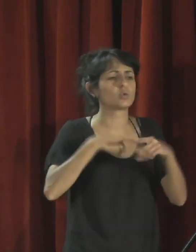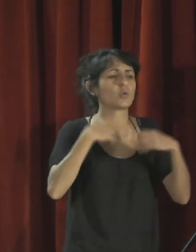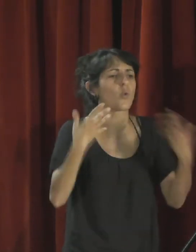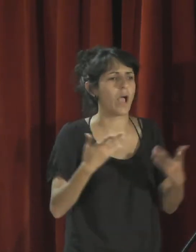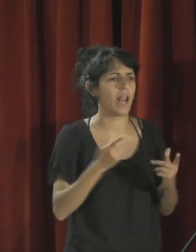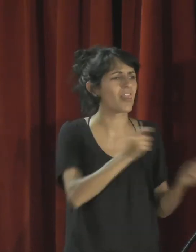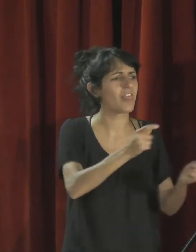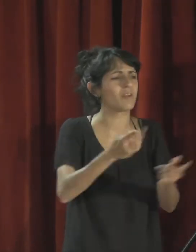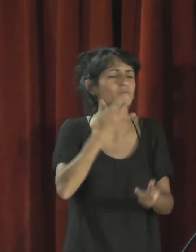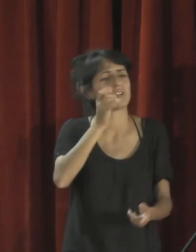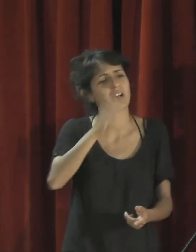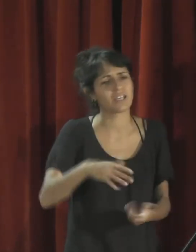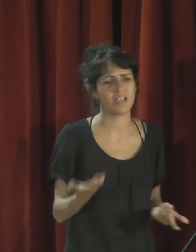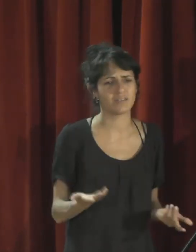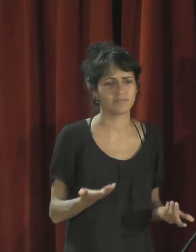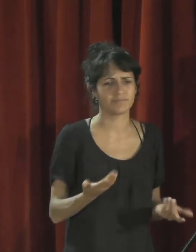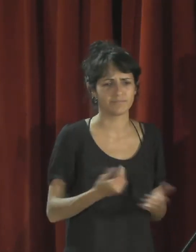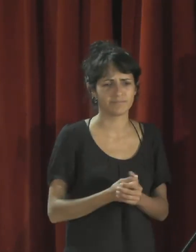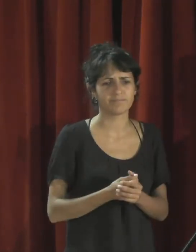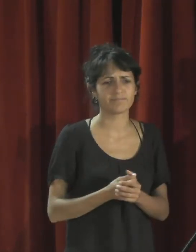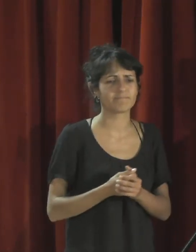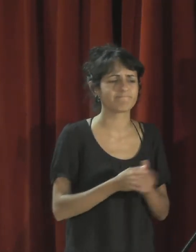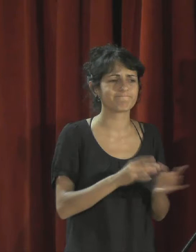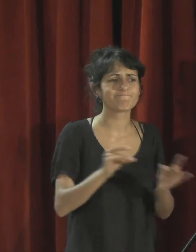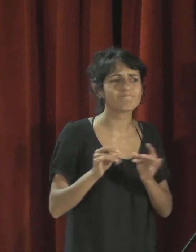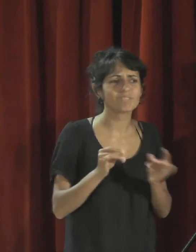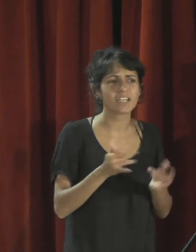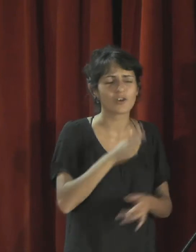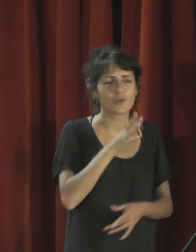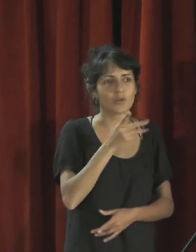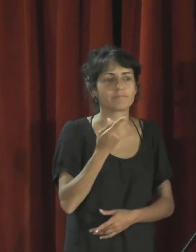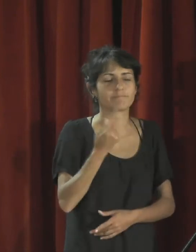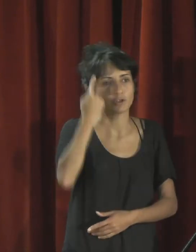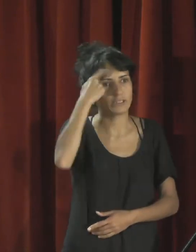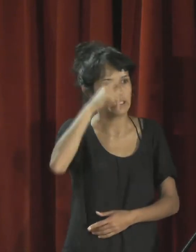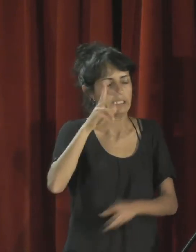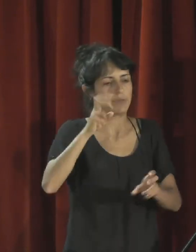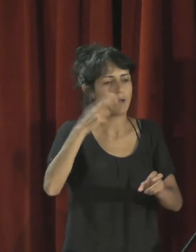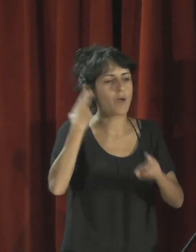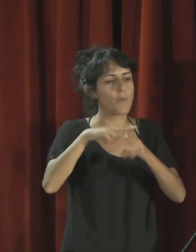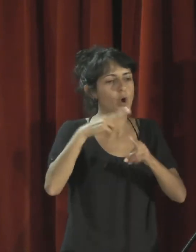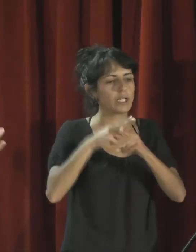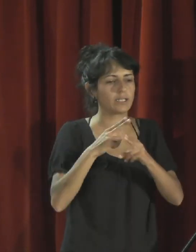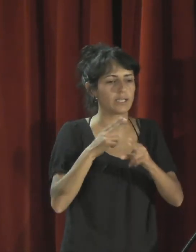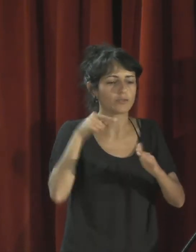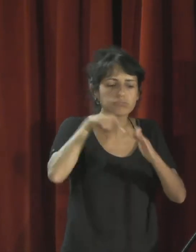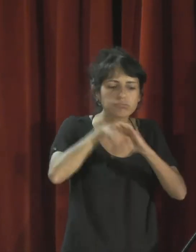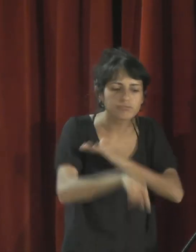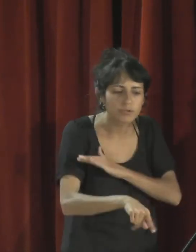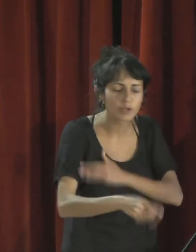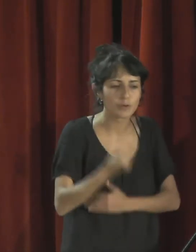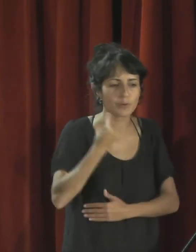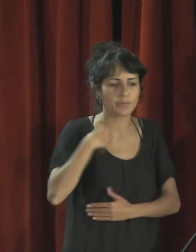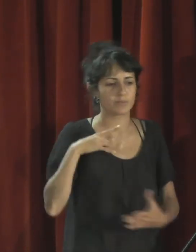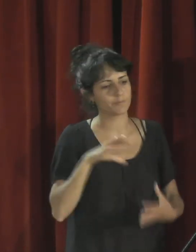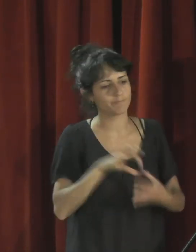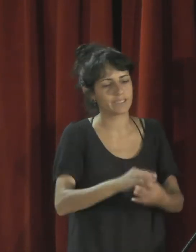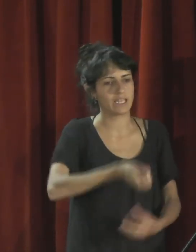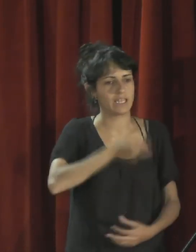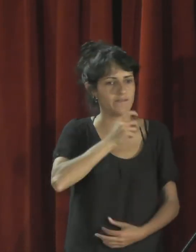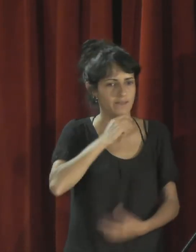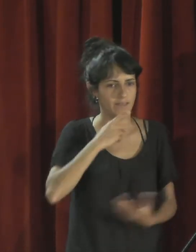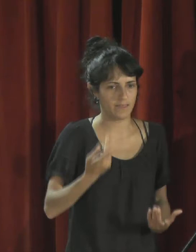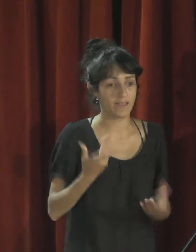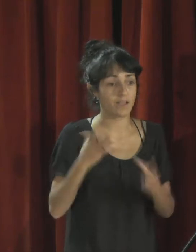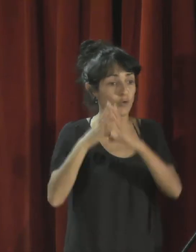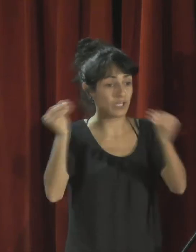un pantano no que é moi difícil meterse políticamente. Decían outro día na Politécnica varios profesores que non pode ser que un